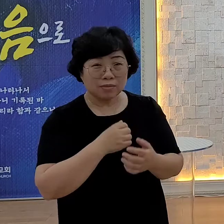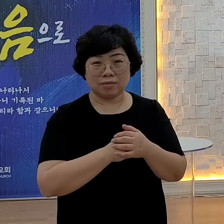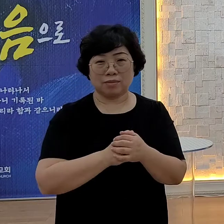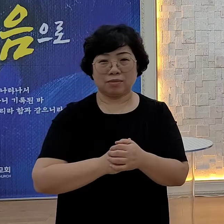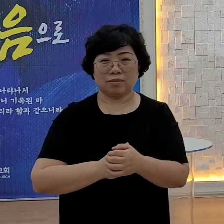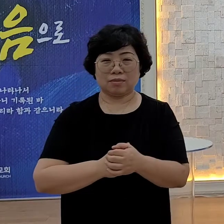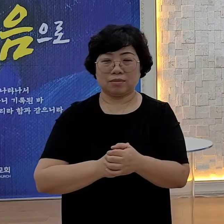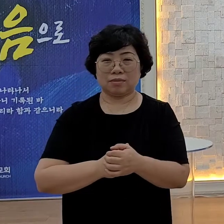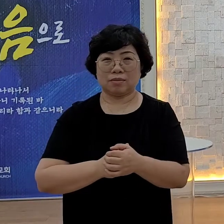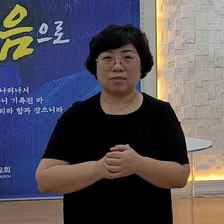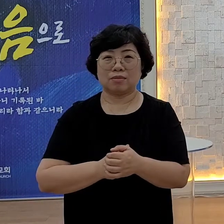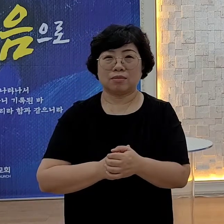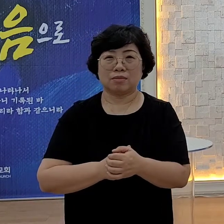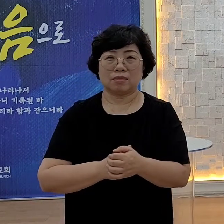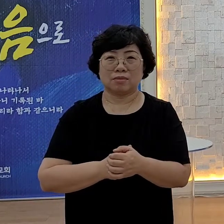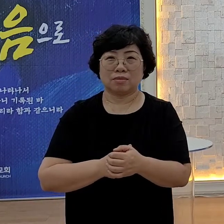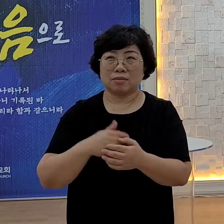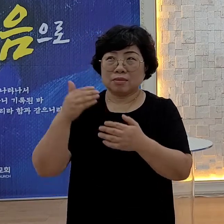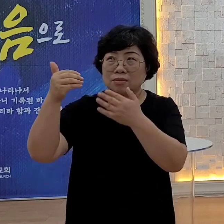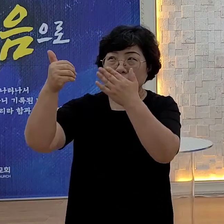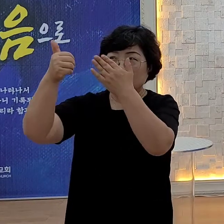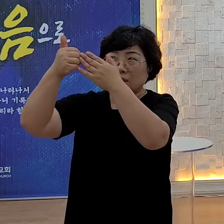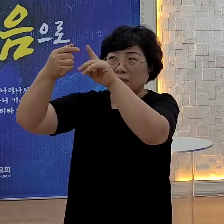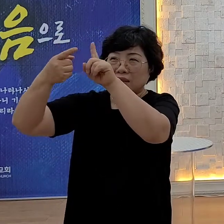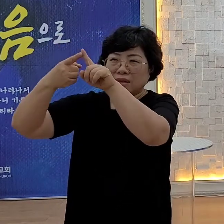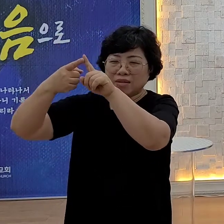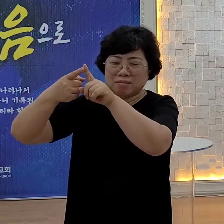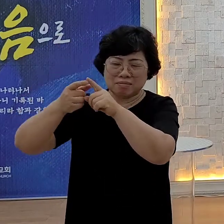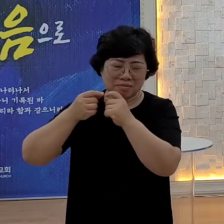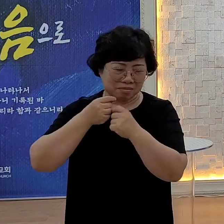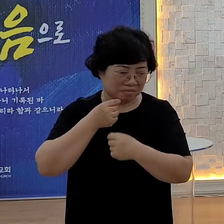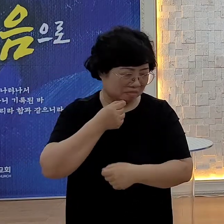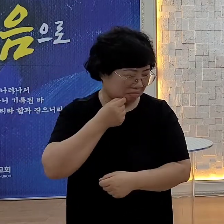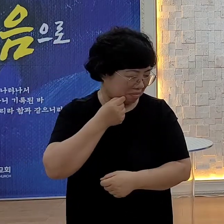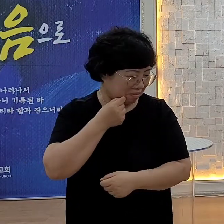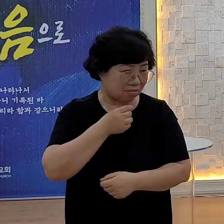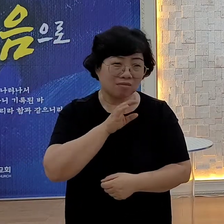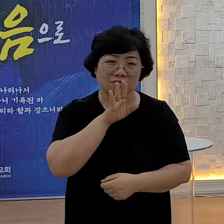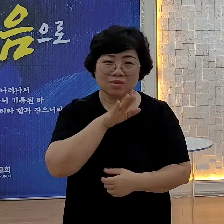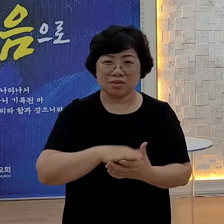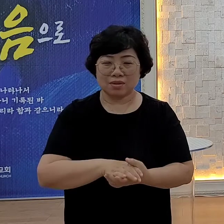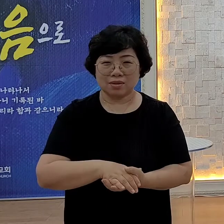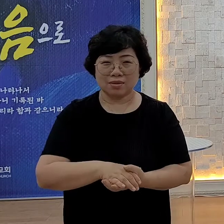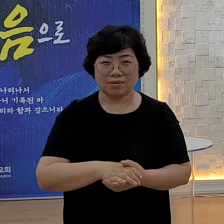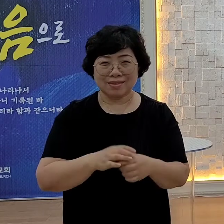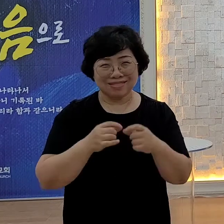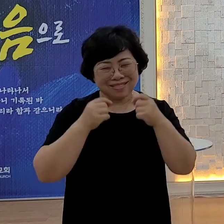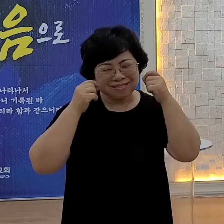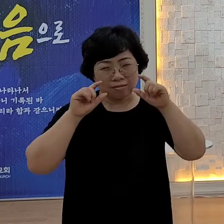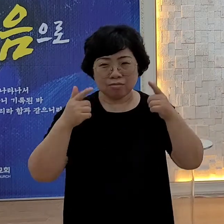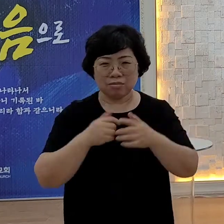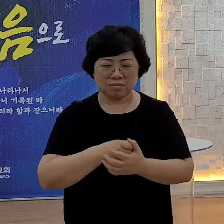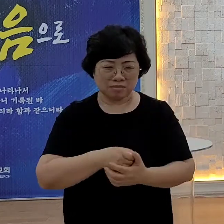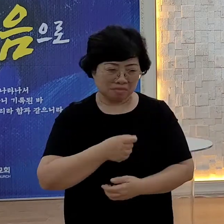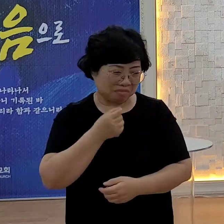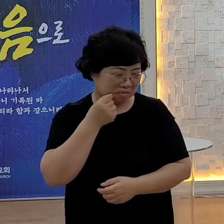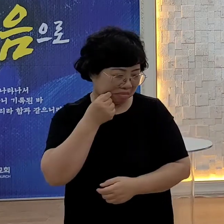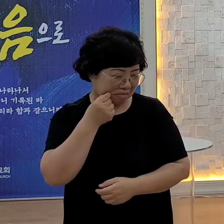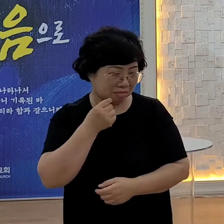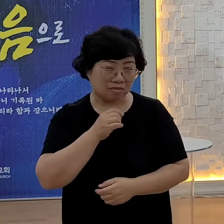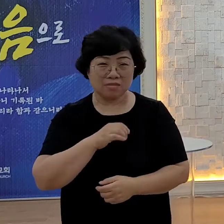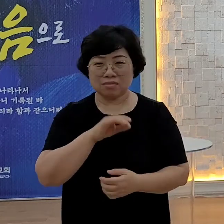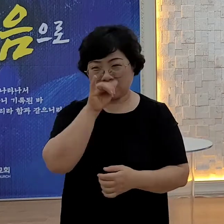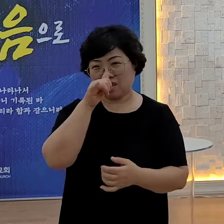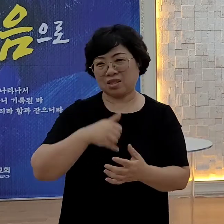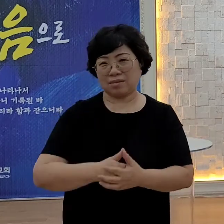웃음이었을까요? 비웃음. 불신의 웃음. 이해하셨어요? 이게 믿어서 웃은 게 아니고 주님